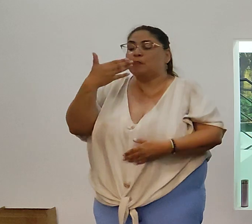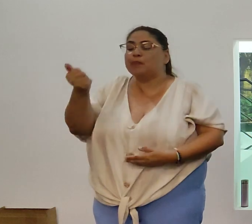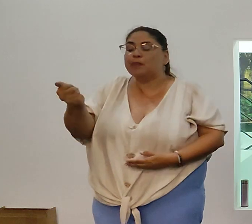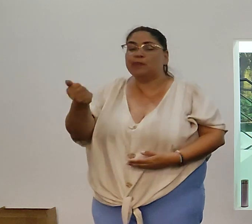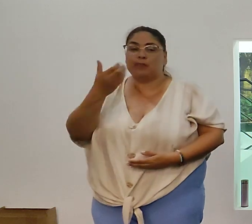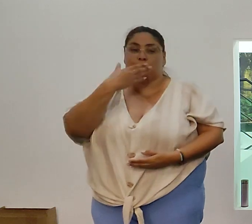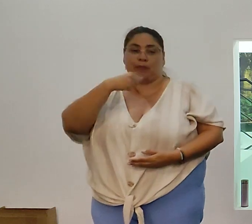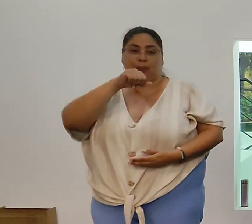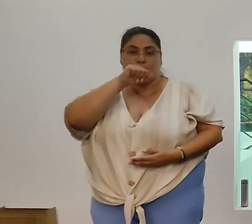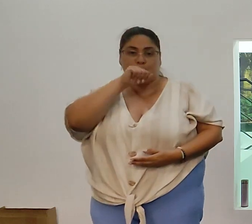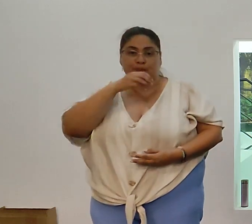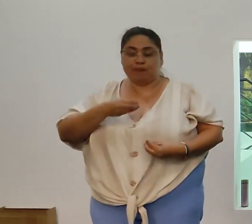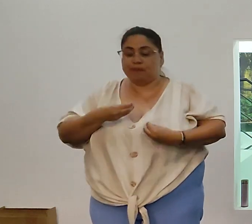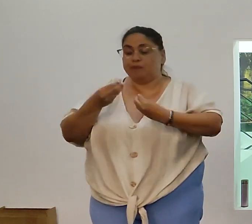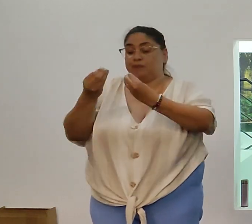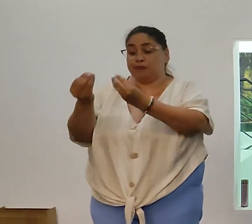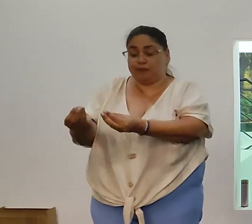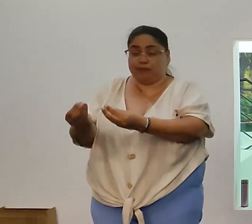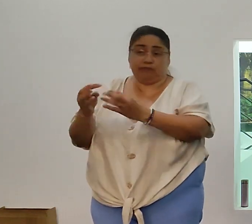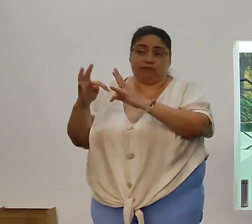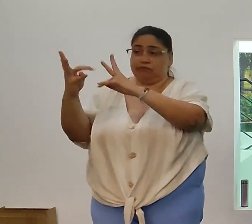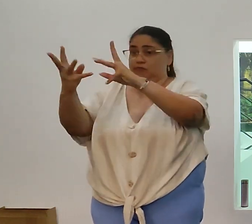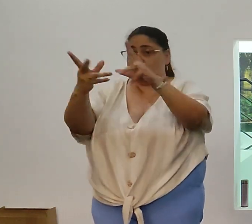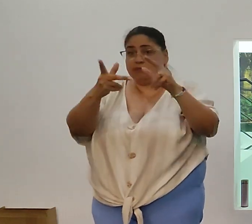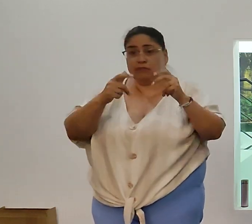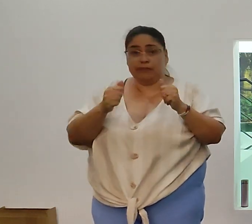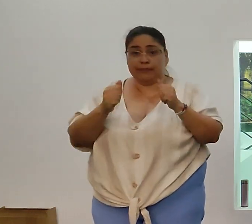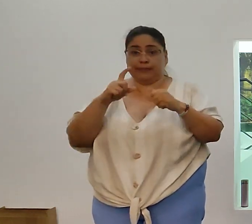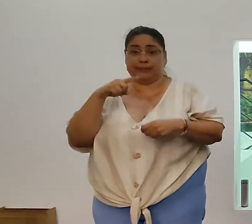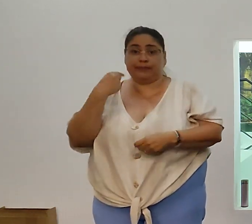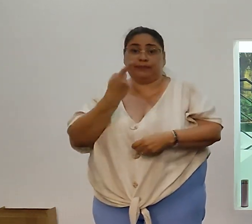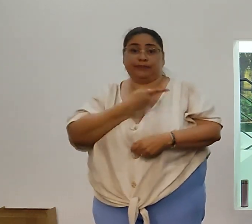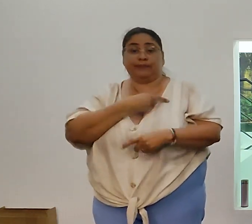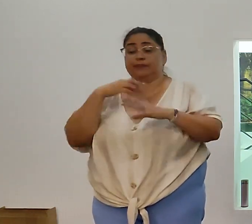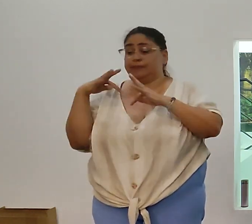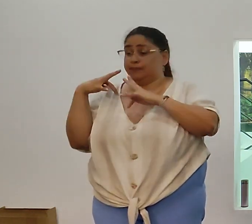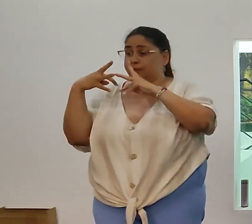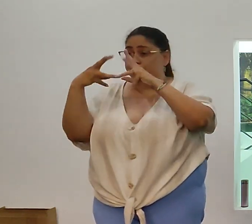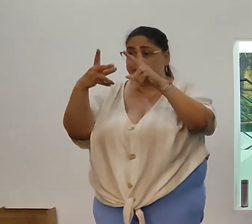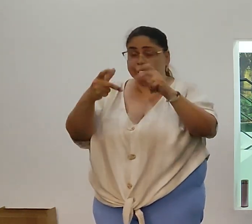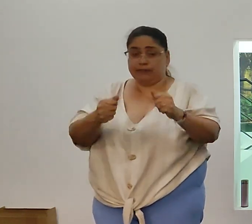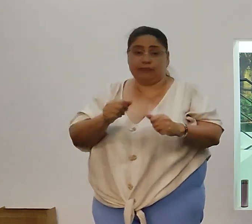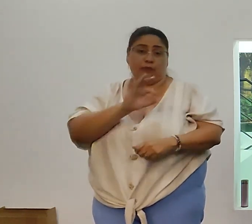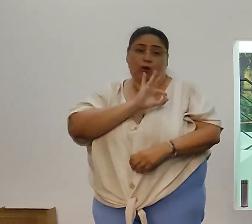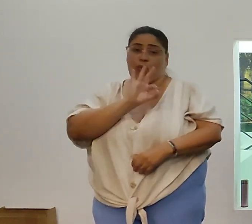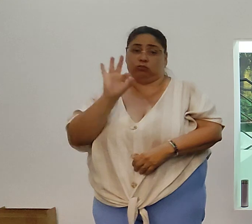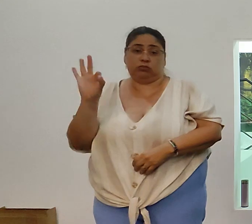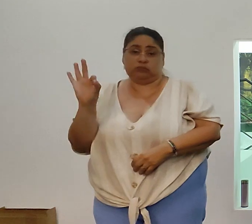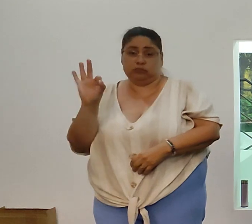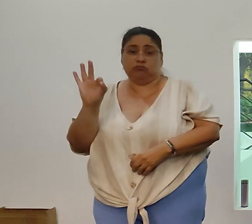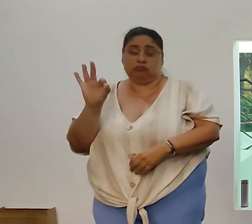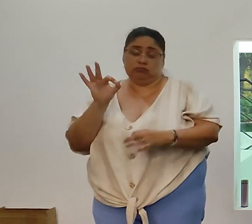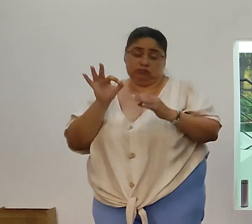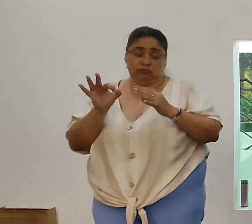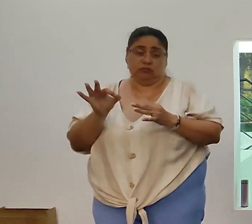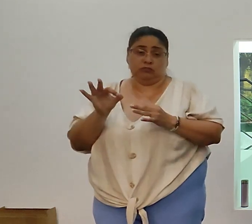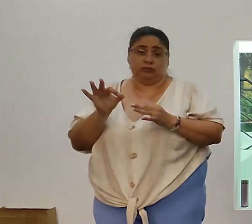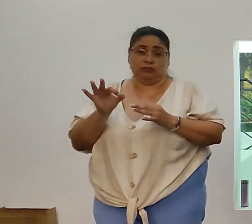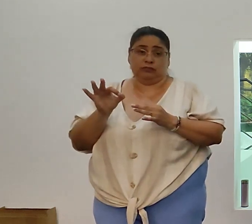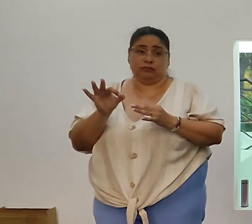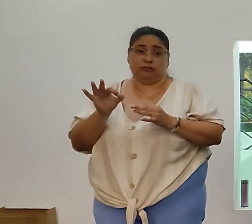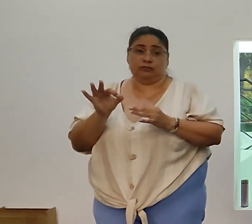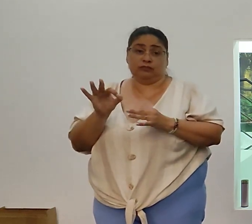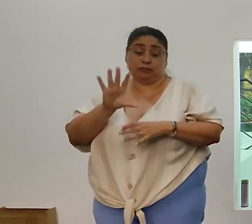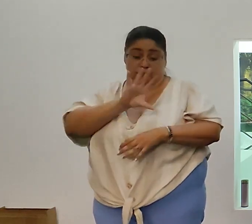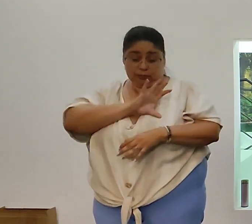seus filhos, não é assim? Todos nós. Todos nós, isso é ótimo. Pelo